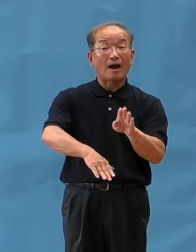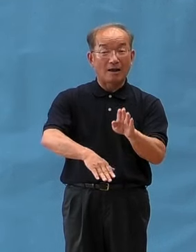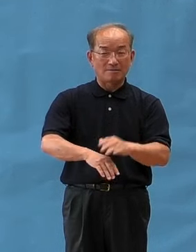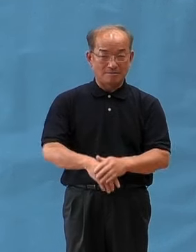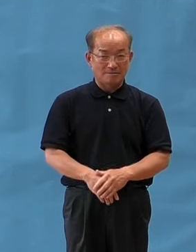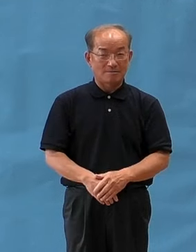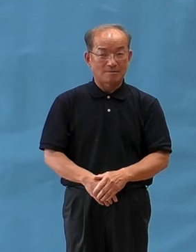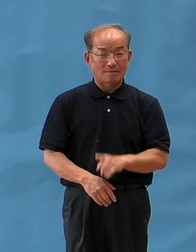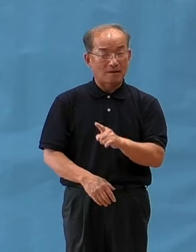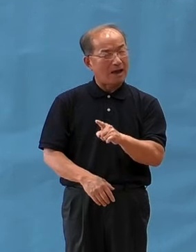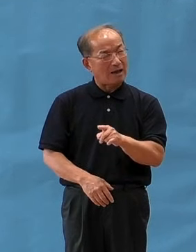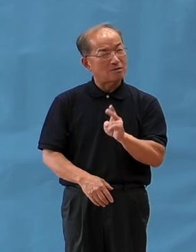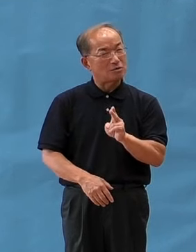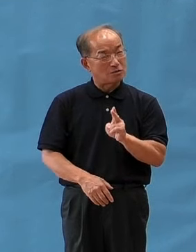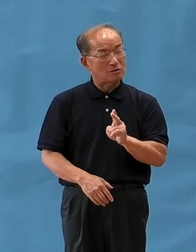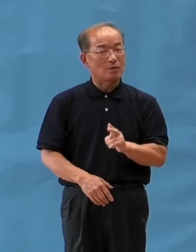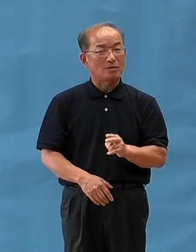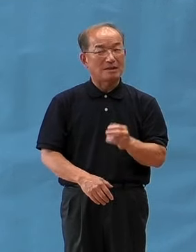ああいうその、まあ、